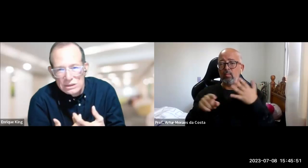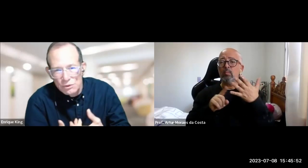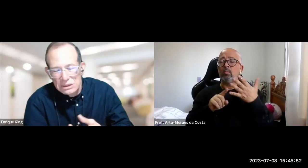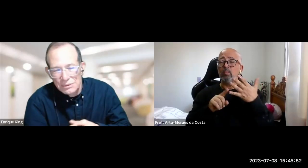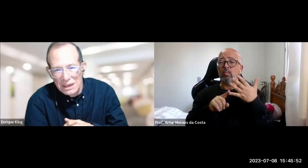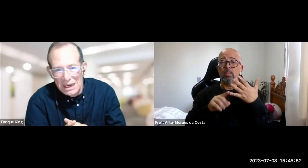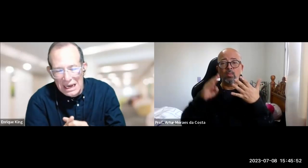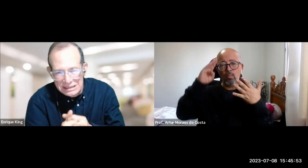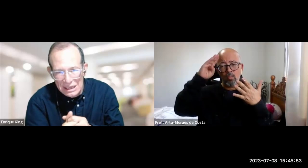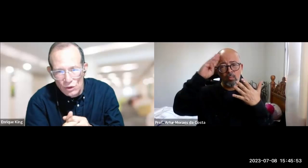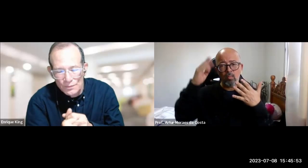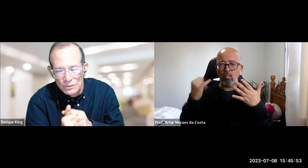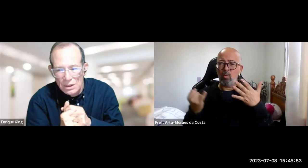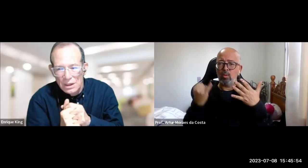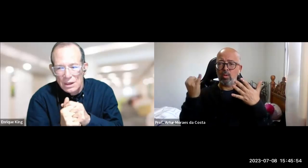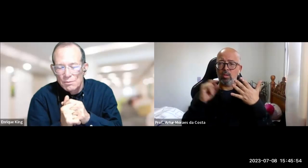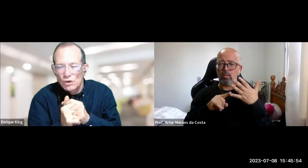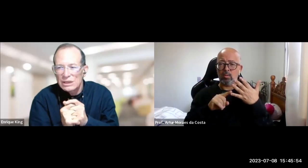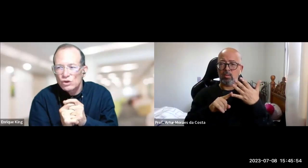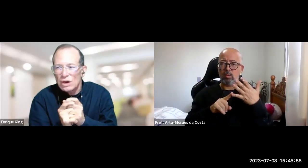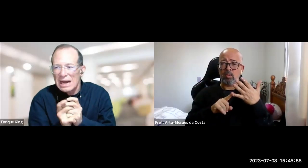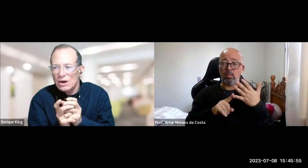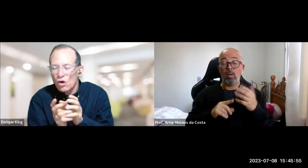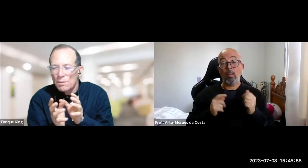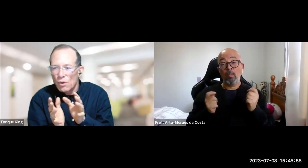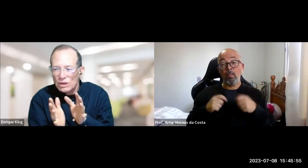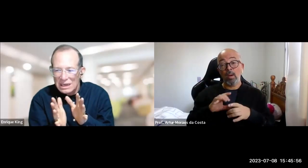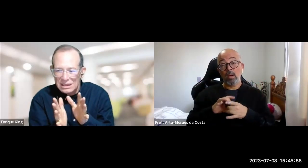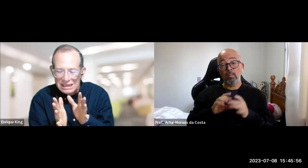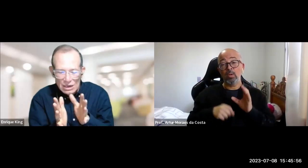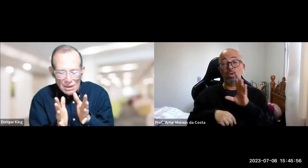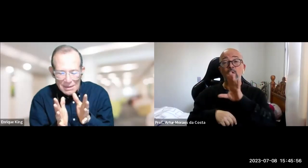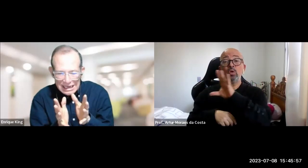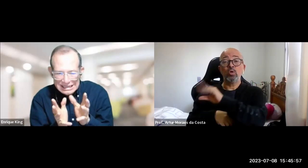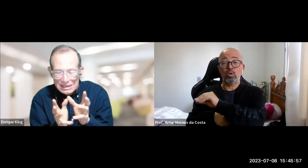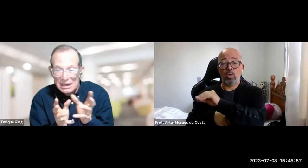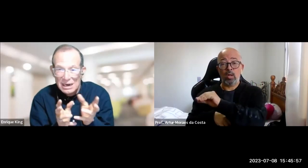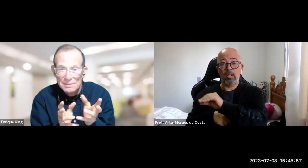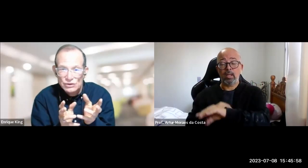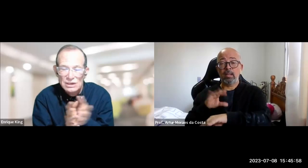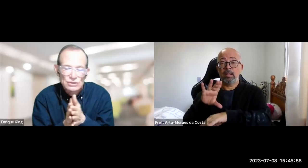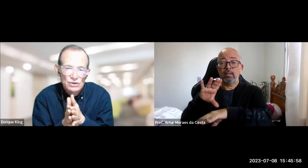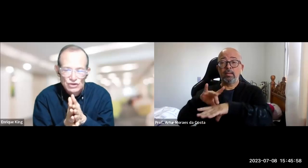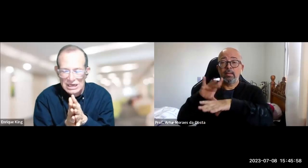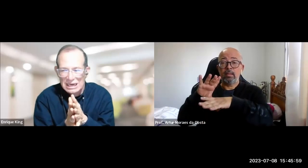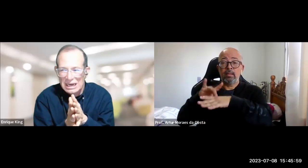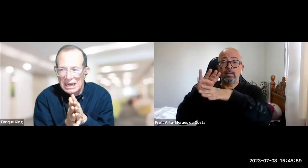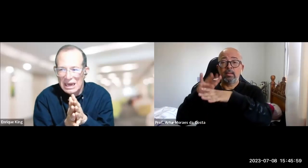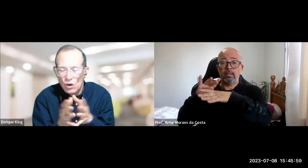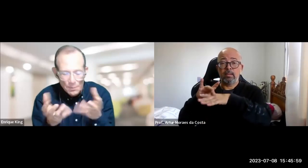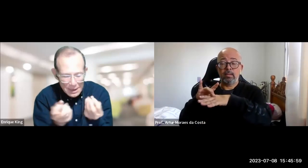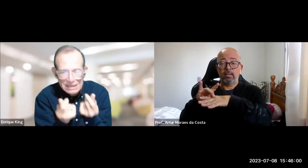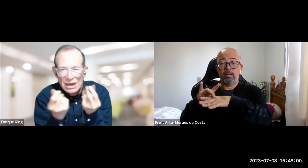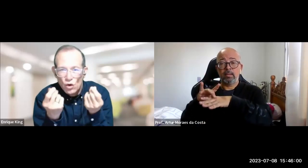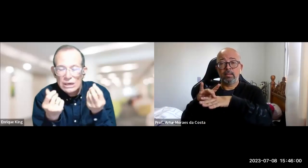cuando es posible hacerlo poder tocar o poder de alguna manera llevar a la persona sordo ciega a